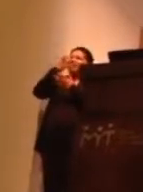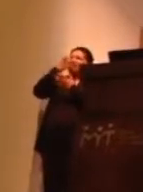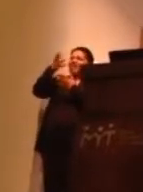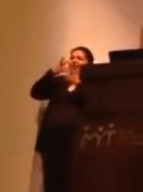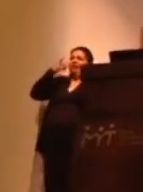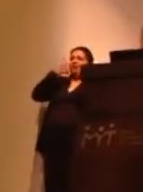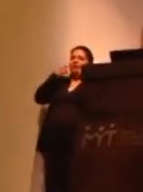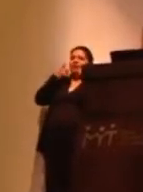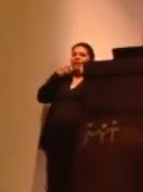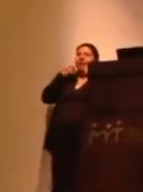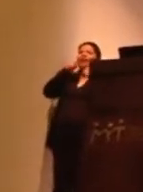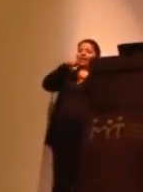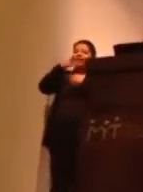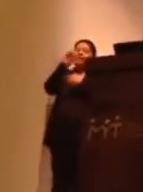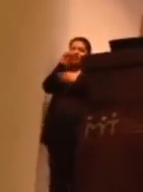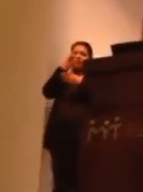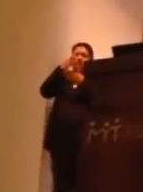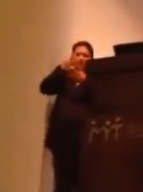Eso es falta de límites.